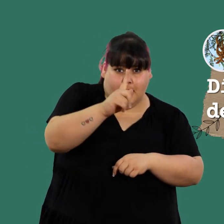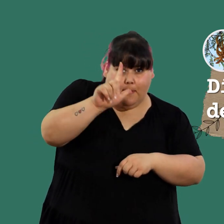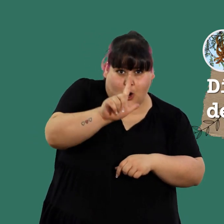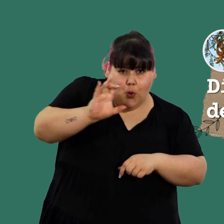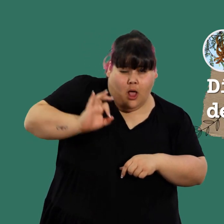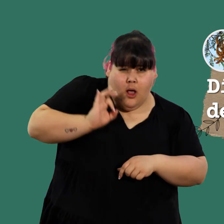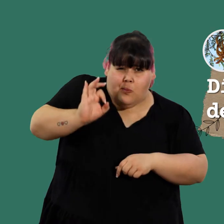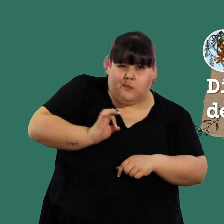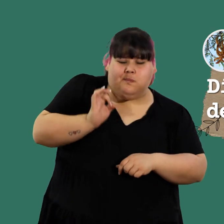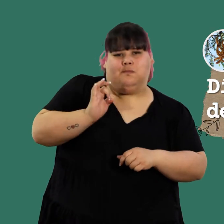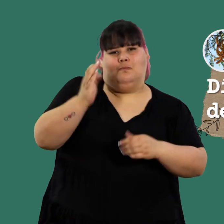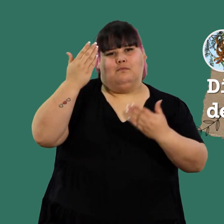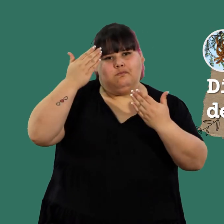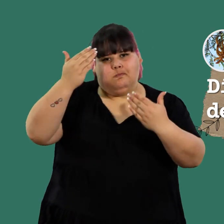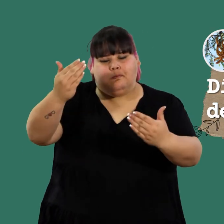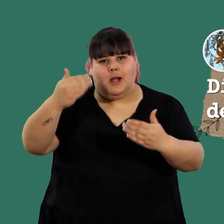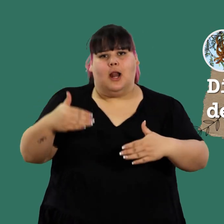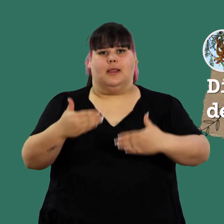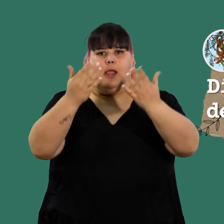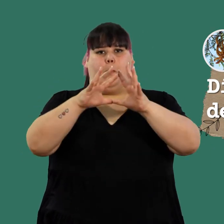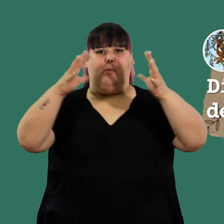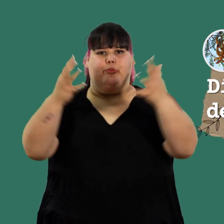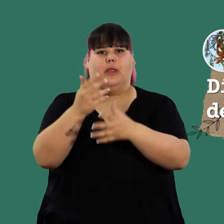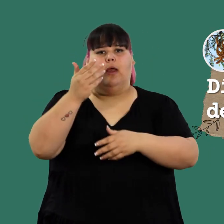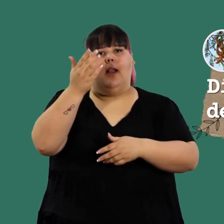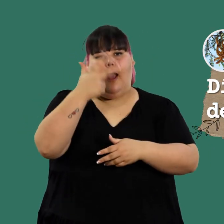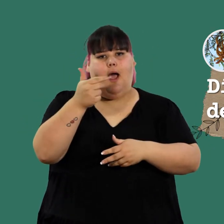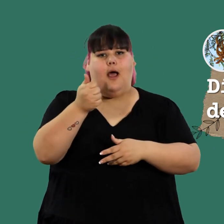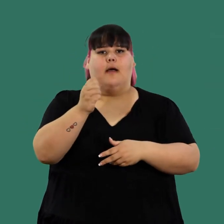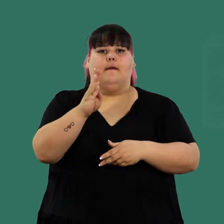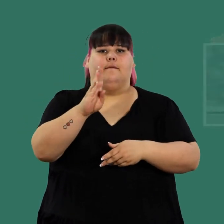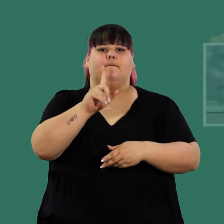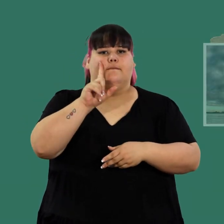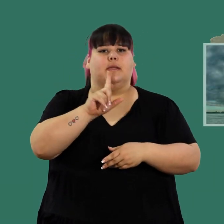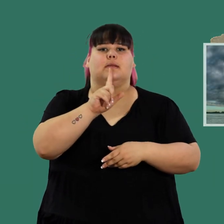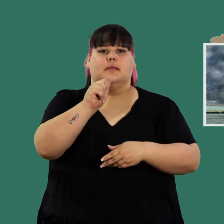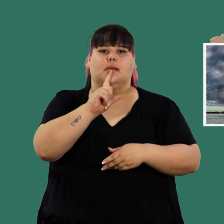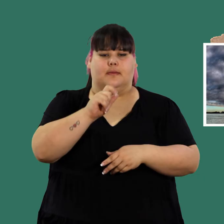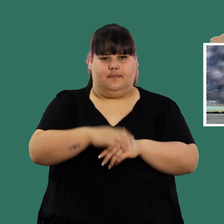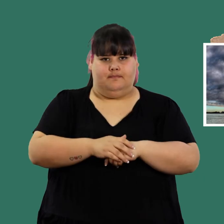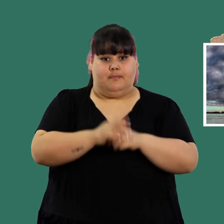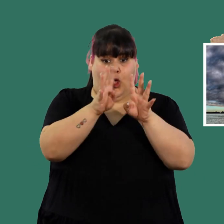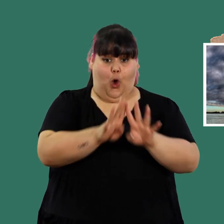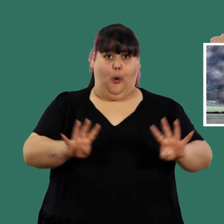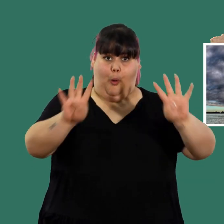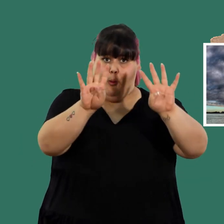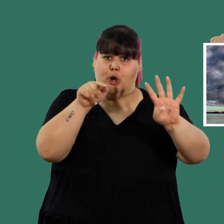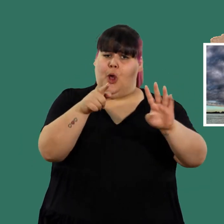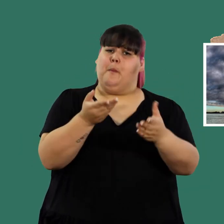se conmemora el Día Mundial del hábitat las Naciones Unidas Proponen que este día